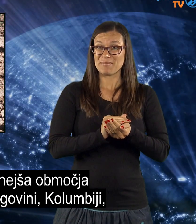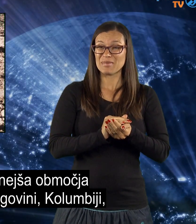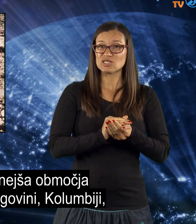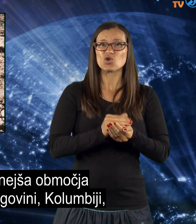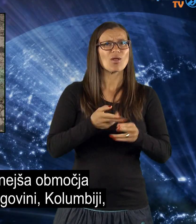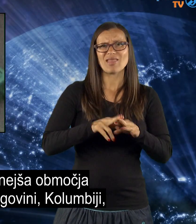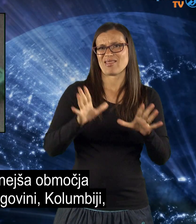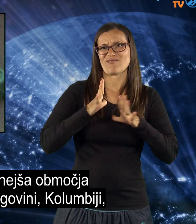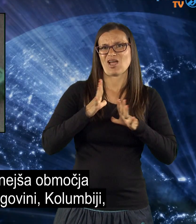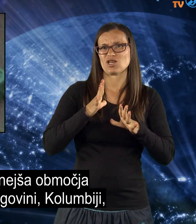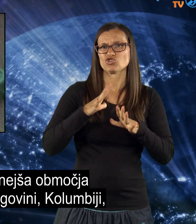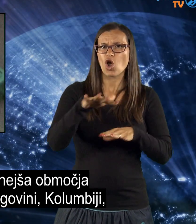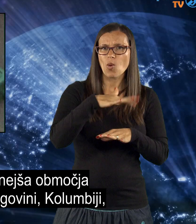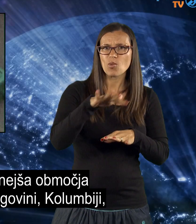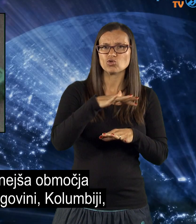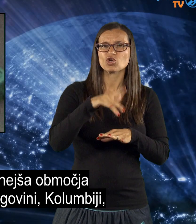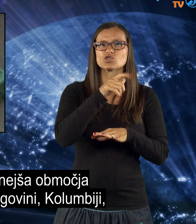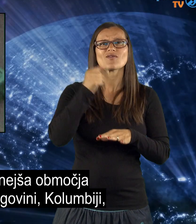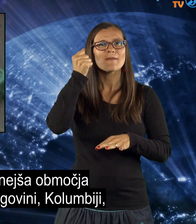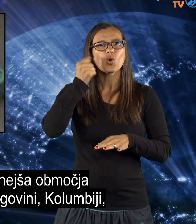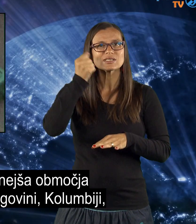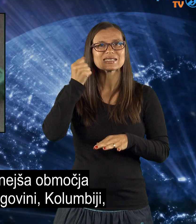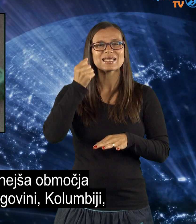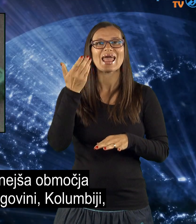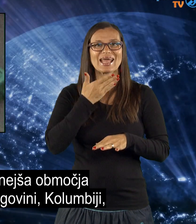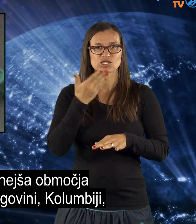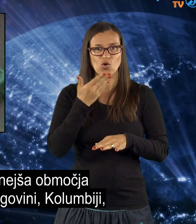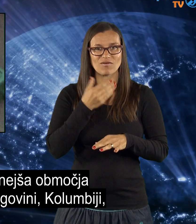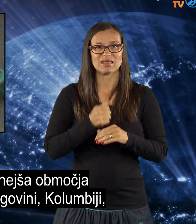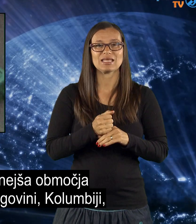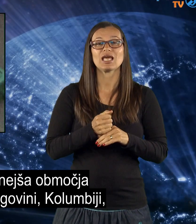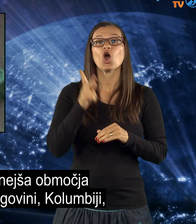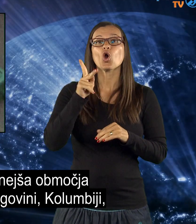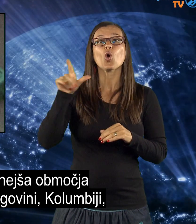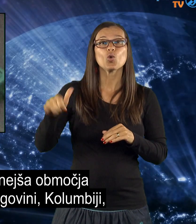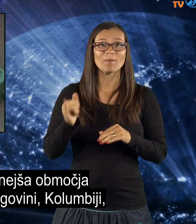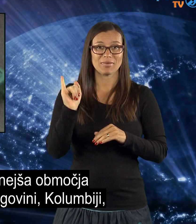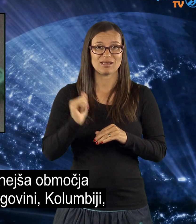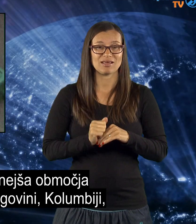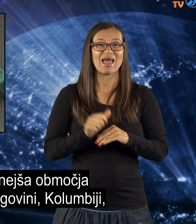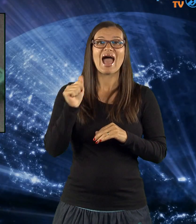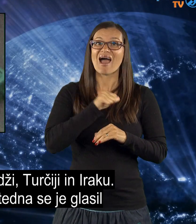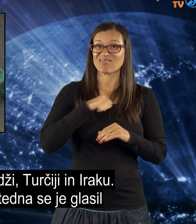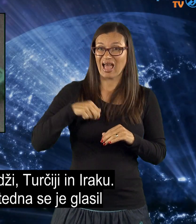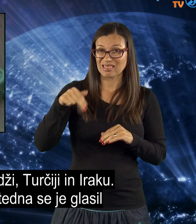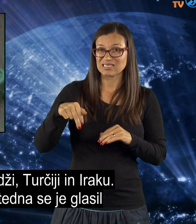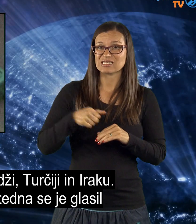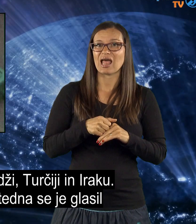Minsko najnevarnejša območja so v Bosni in Hercegovini, Kolumbiji, Afganistanu, Kambodži, Turčiji